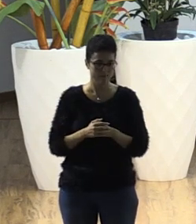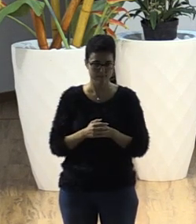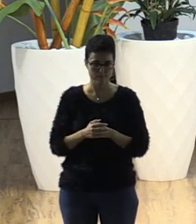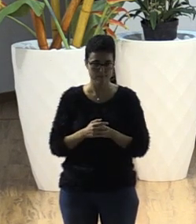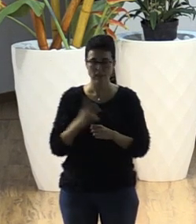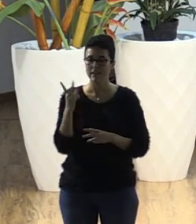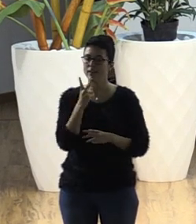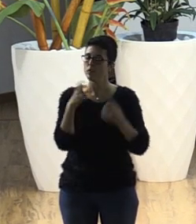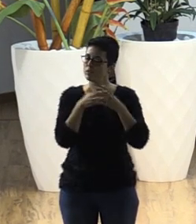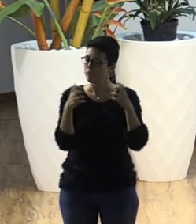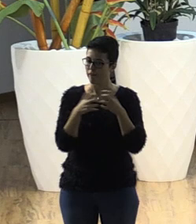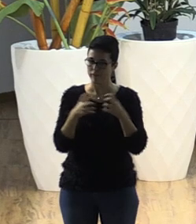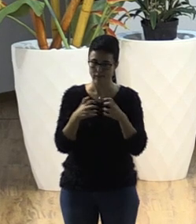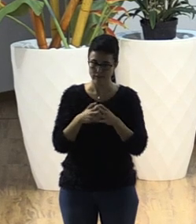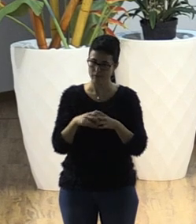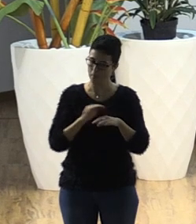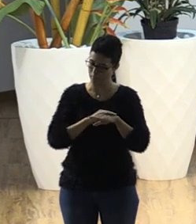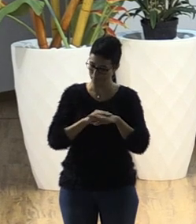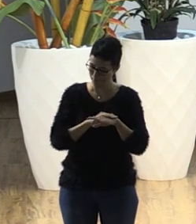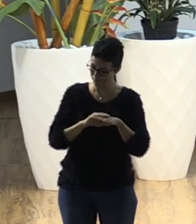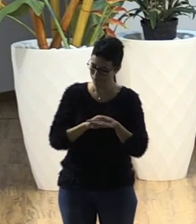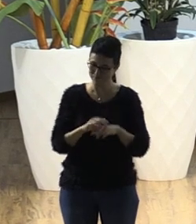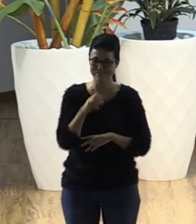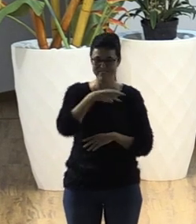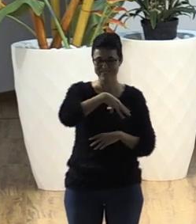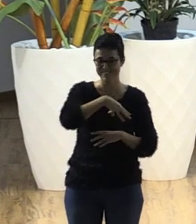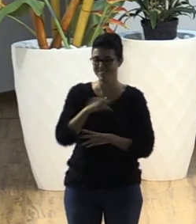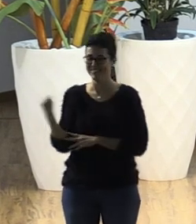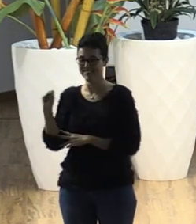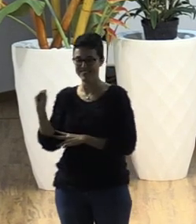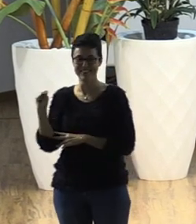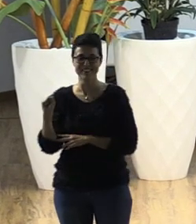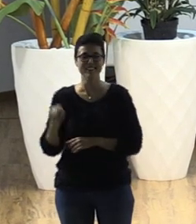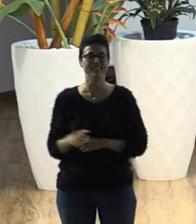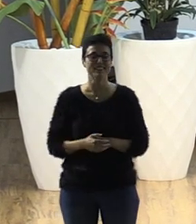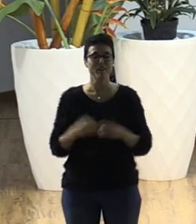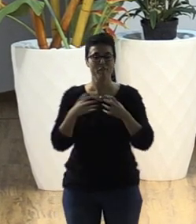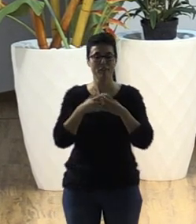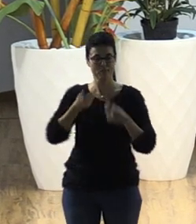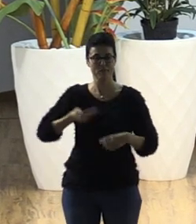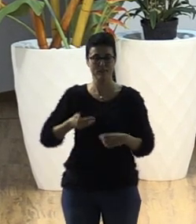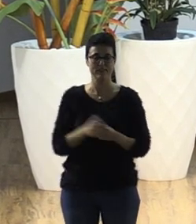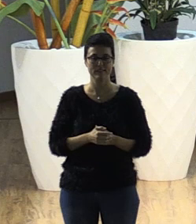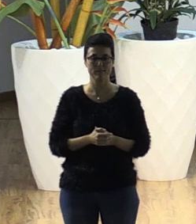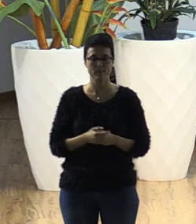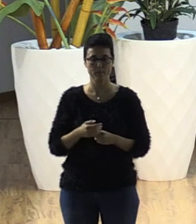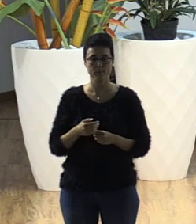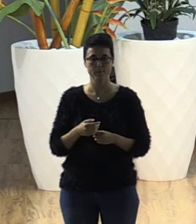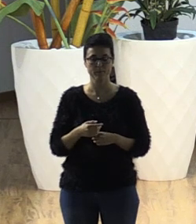las dos últimas frases, la última de Marco, la última de Antonio, son la clave. Y qué mejor manera de, con